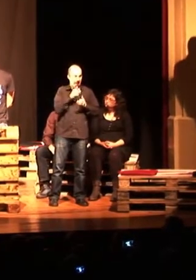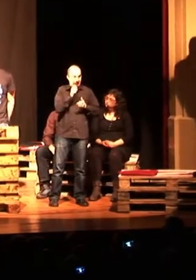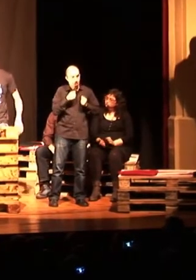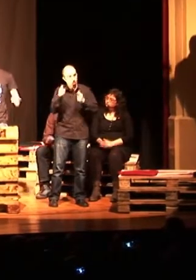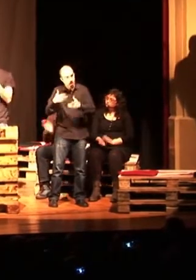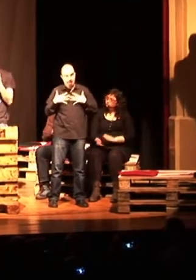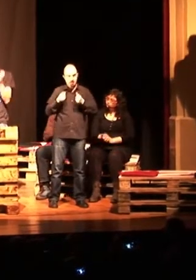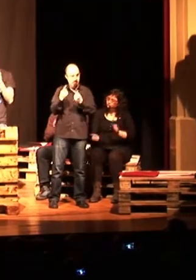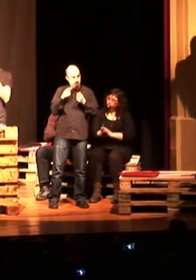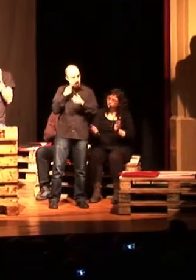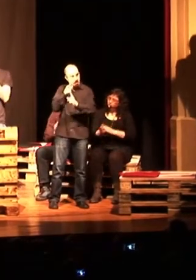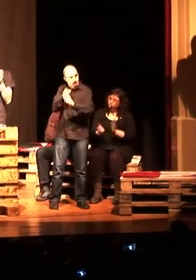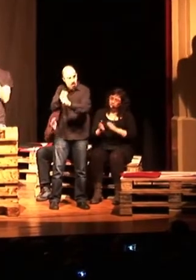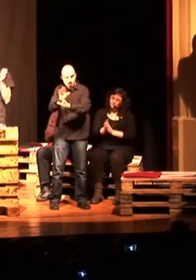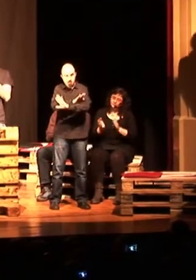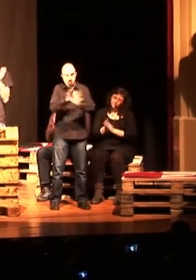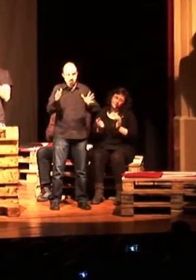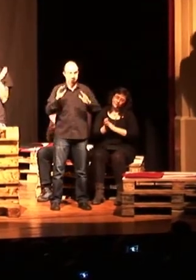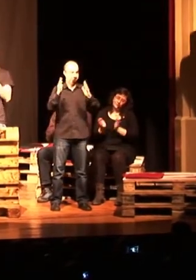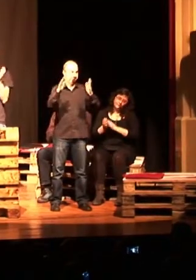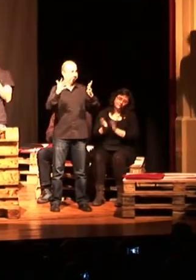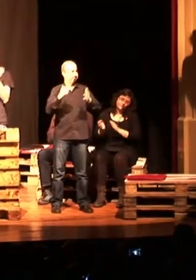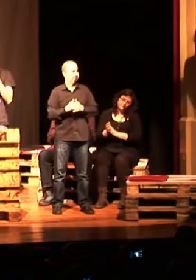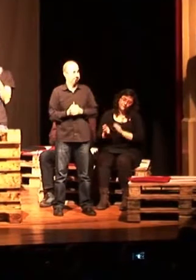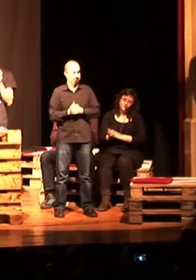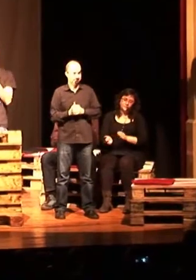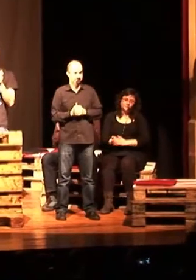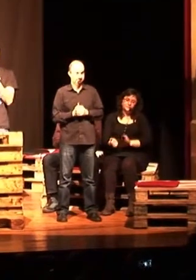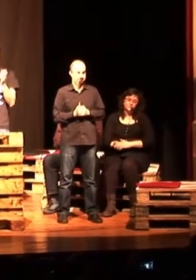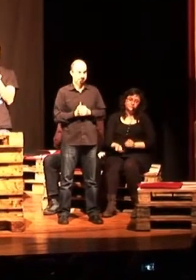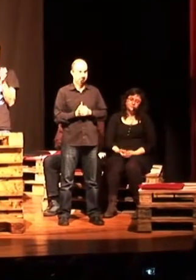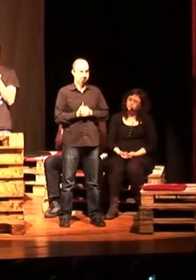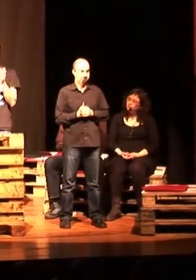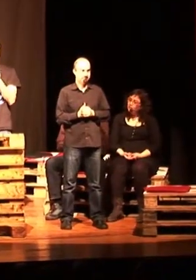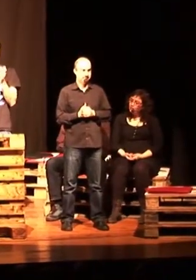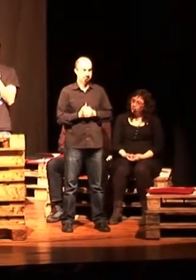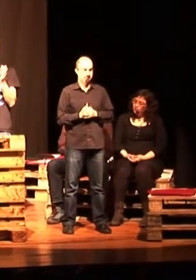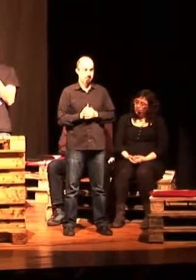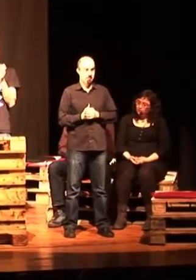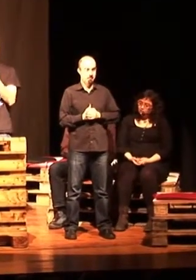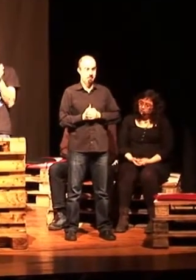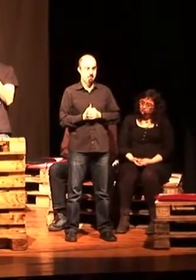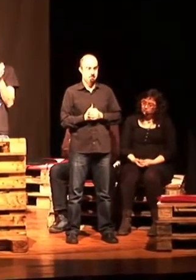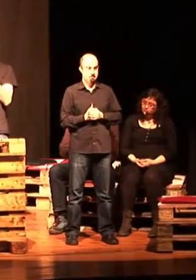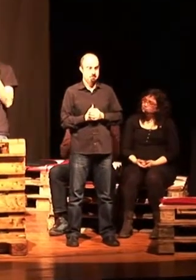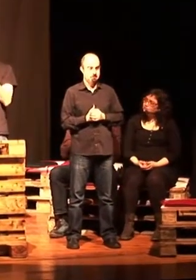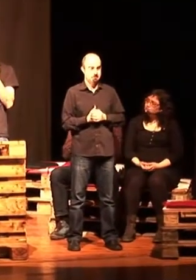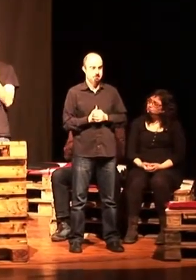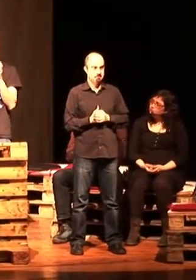falta energia o quan no saben on abocar la merda.